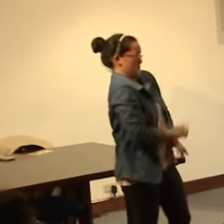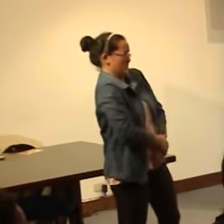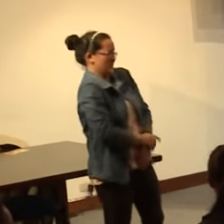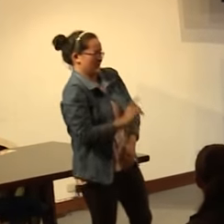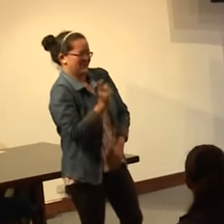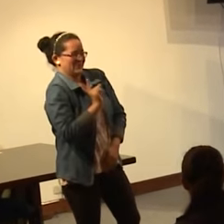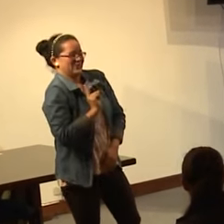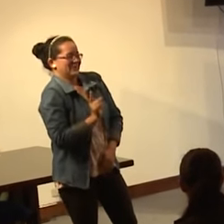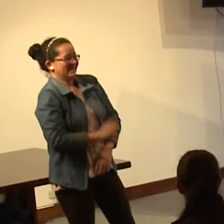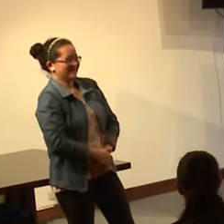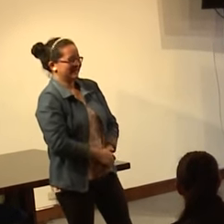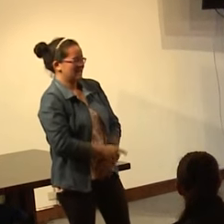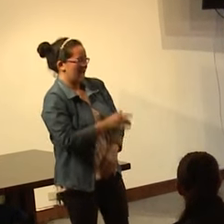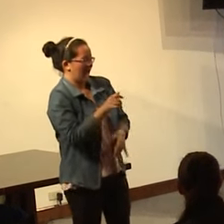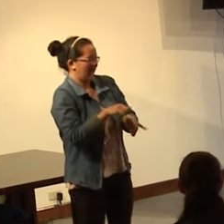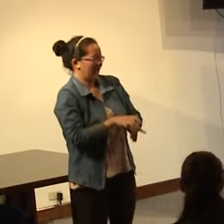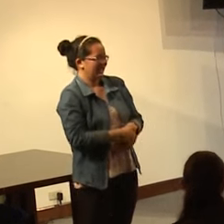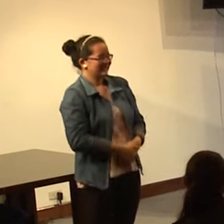No seas tímido.